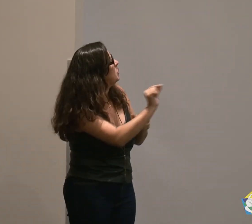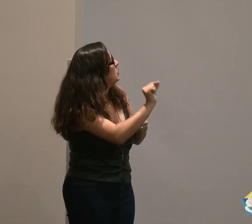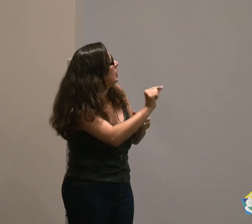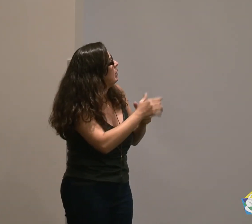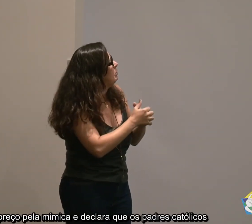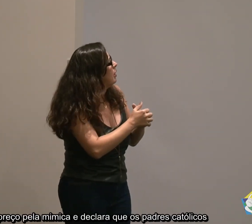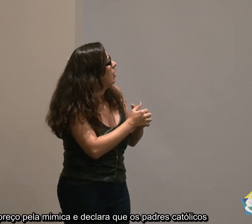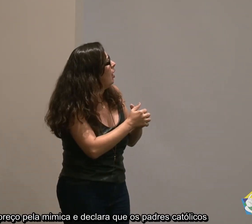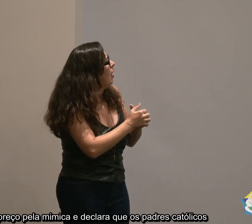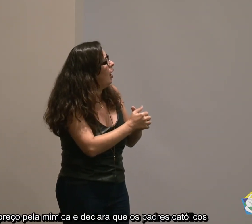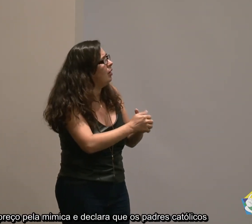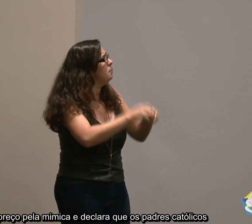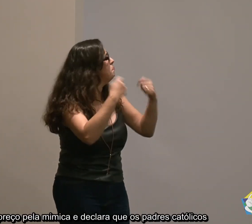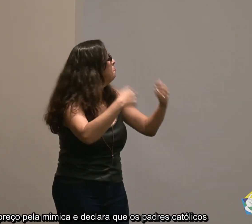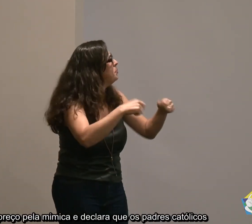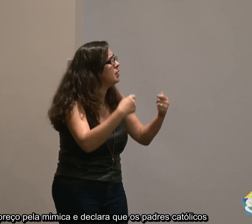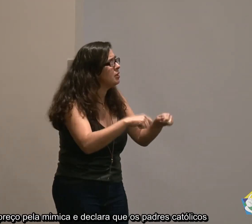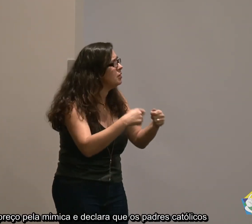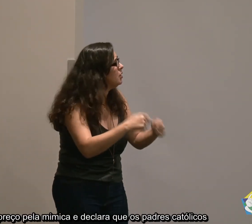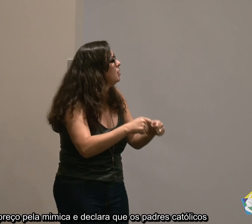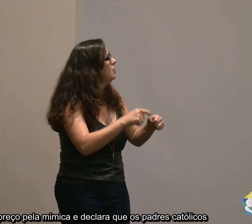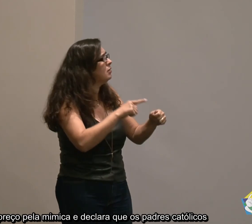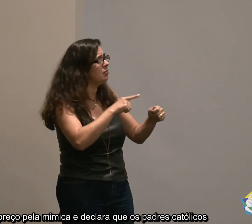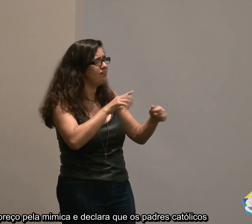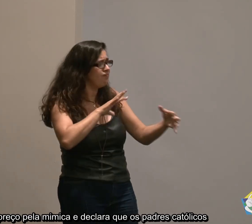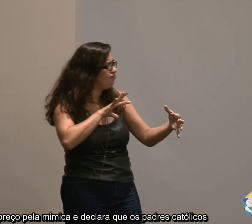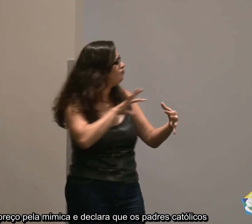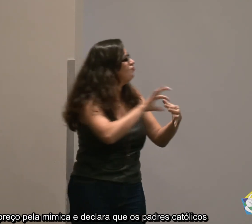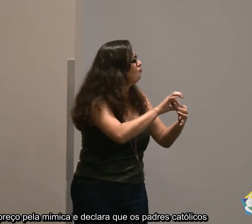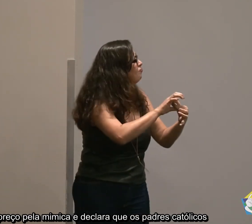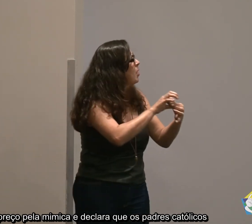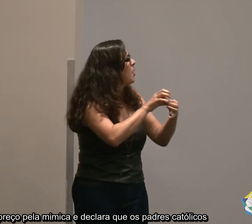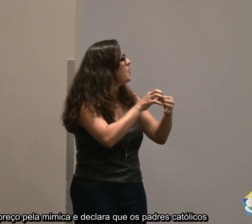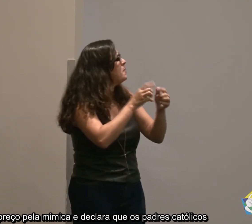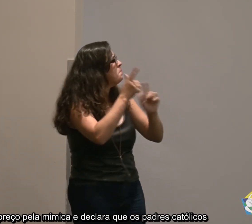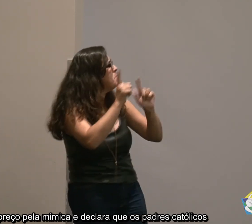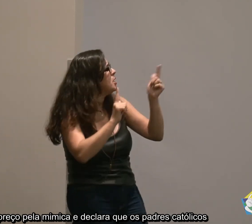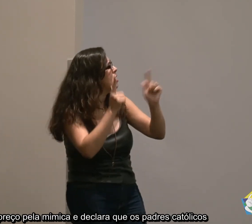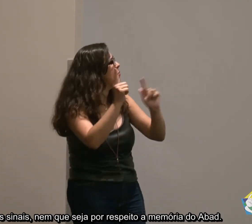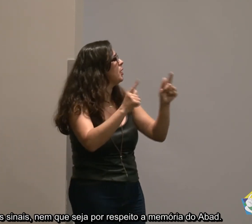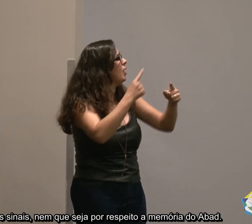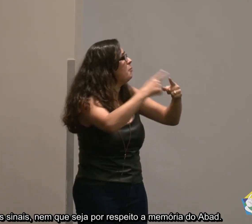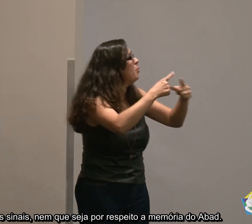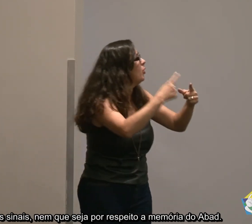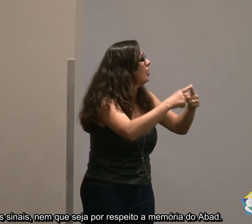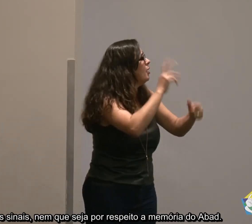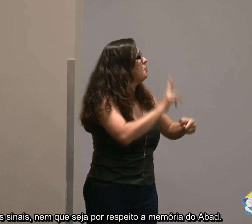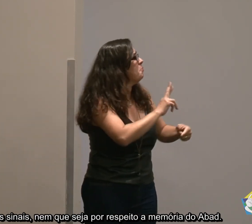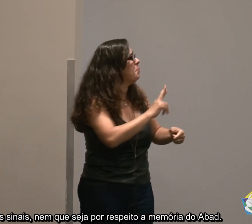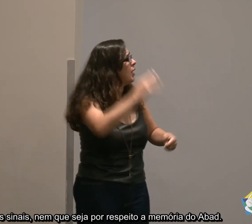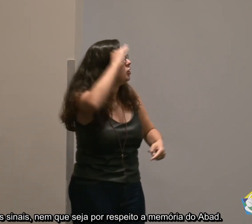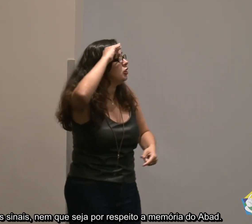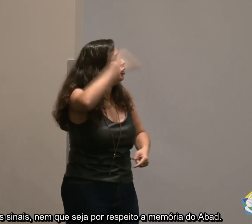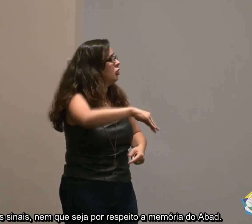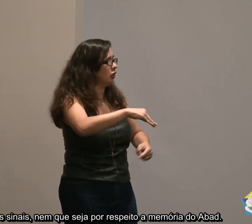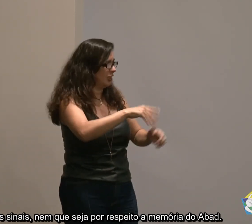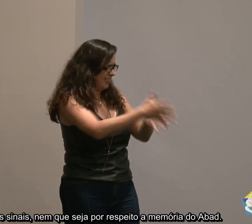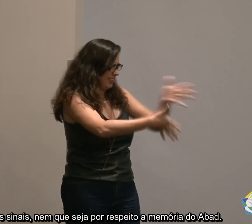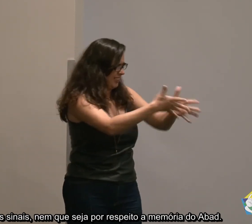que manifesto apreço pela mímica e declara que os padres católicos nunca desistirão dos sinais nem que seja